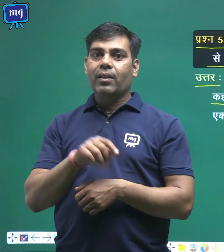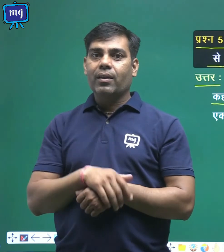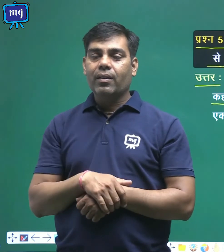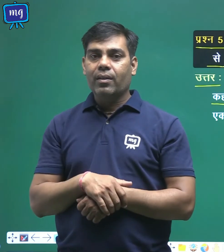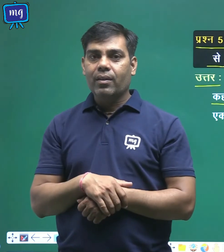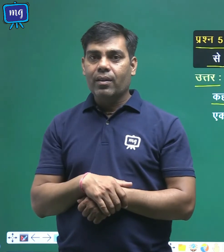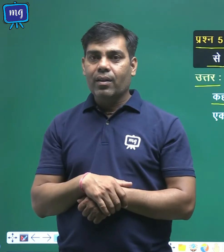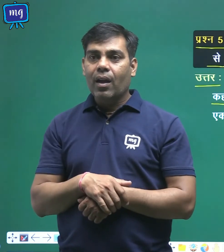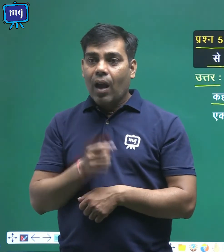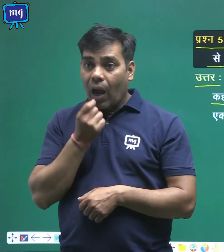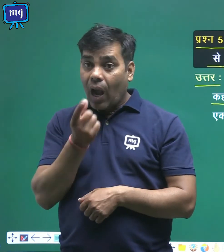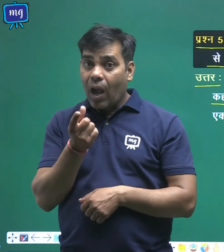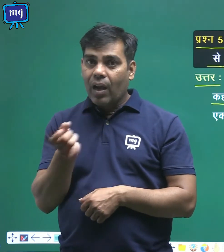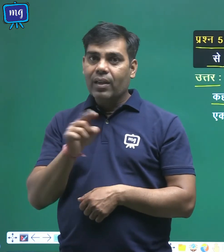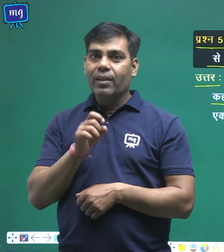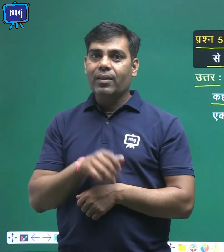कहा कि